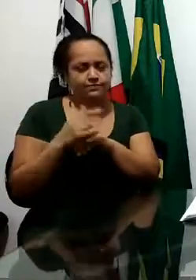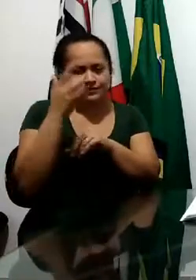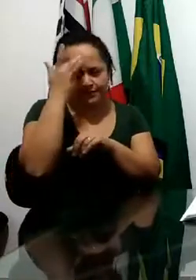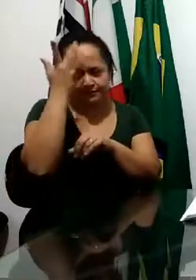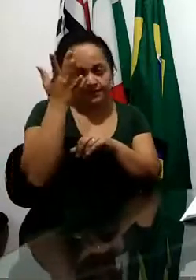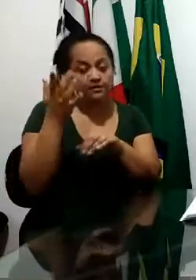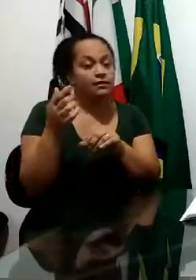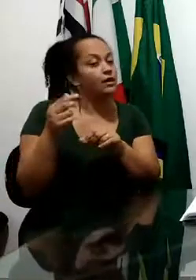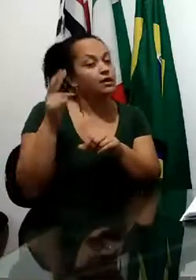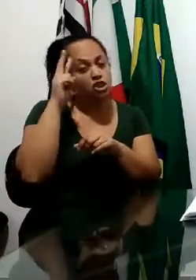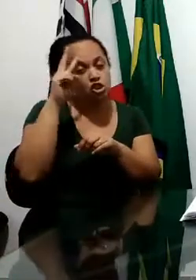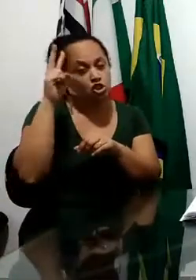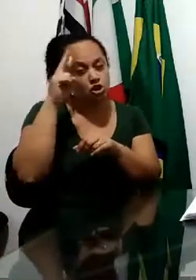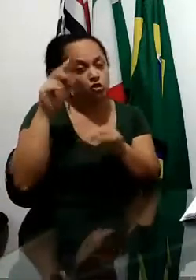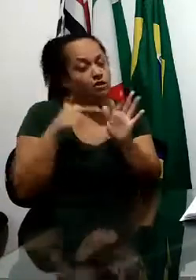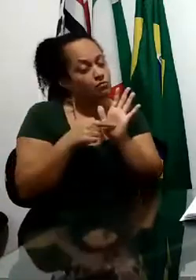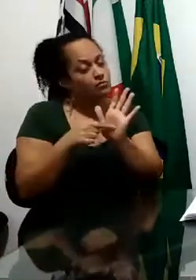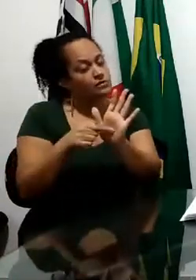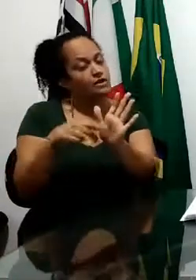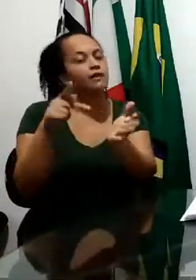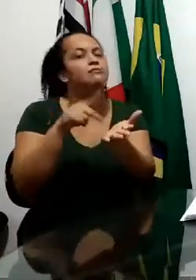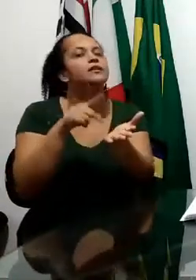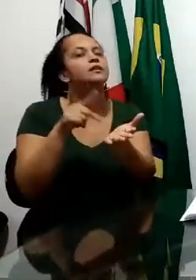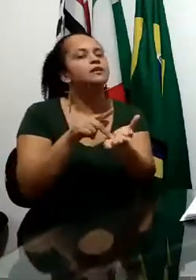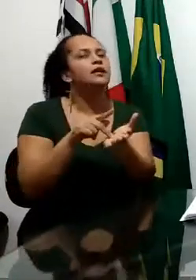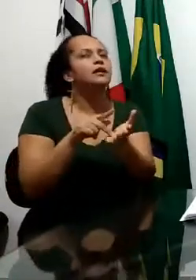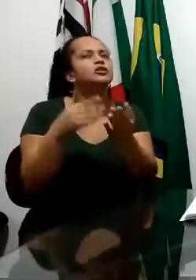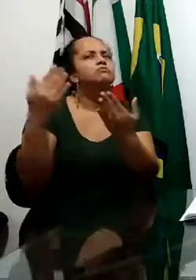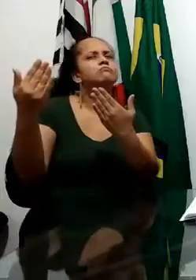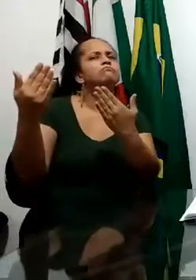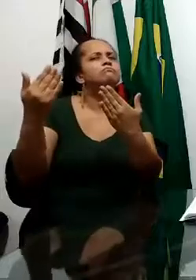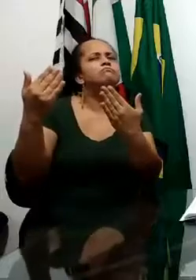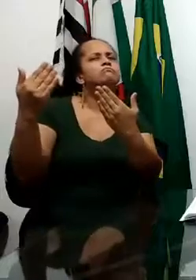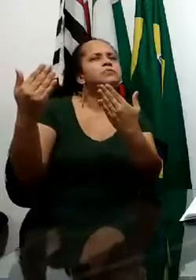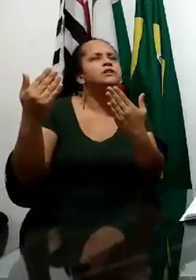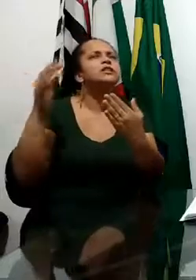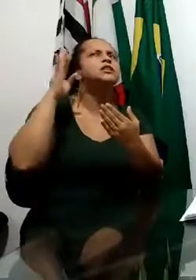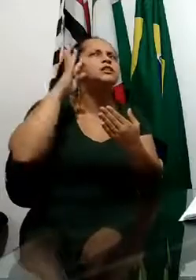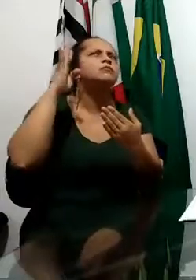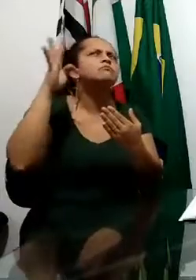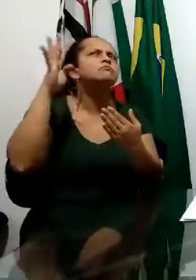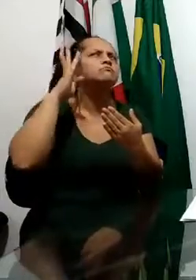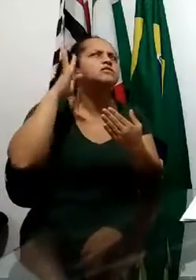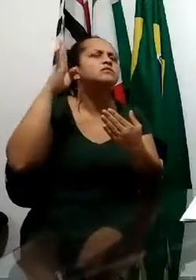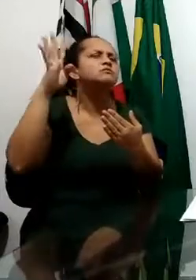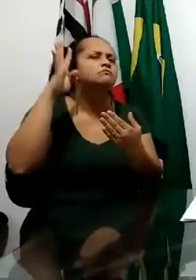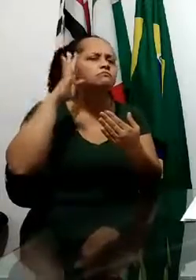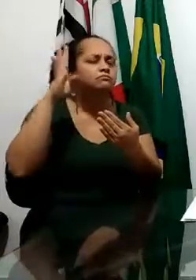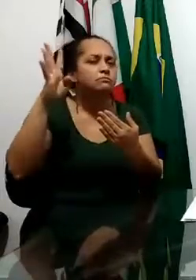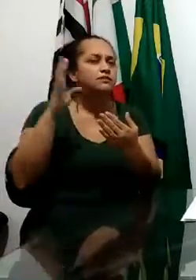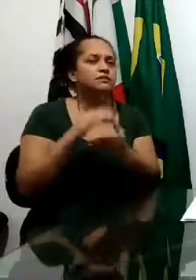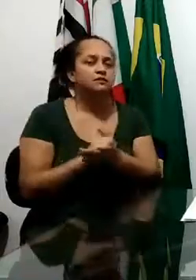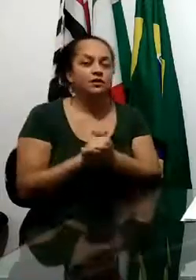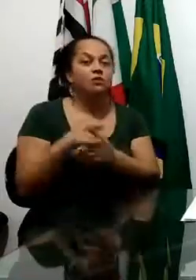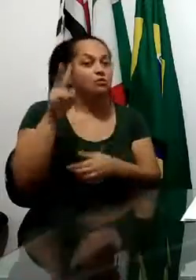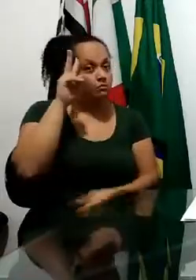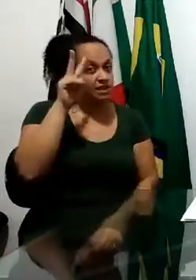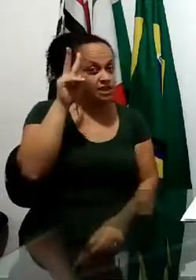verdade através de uma comparação, através de uma ilustração, uma